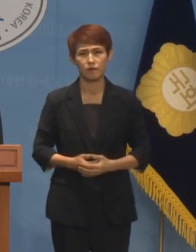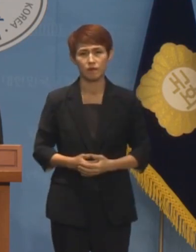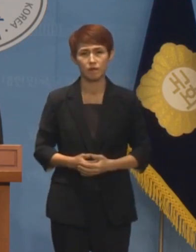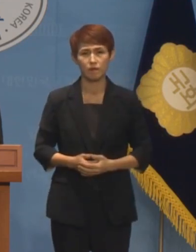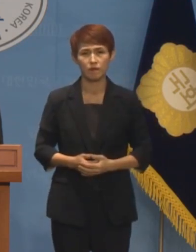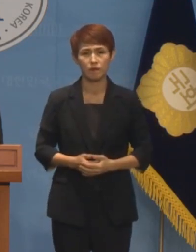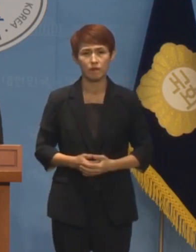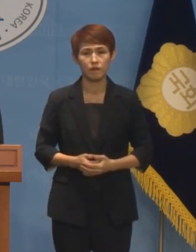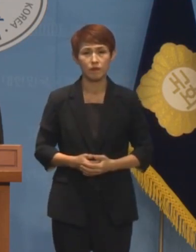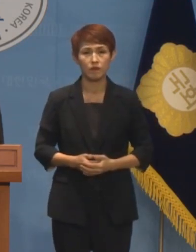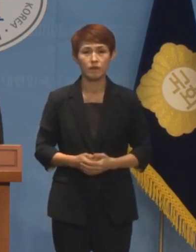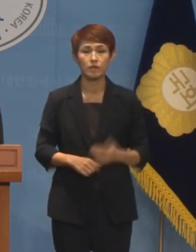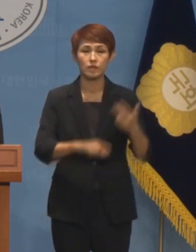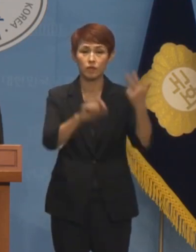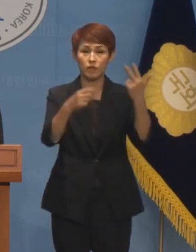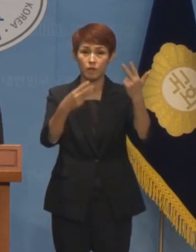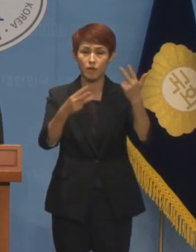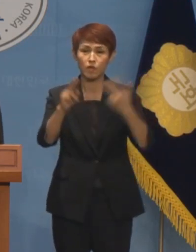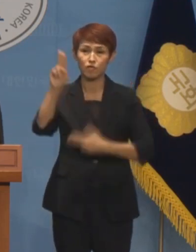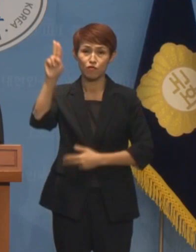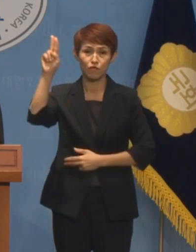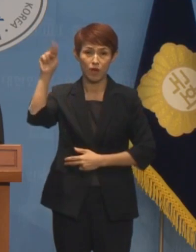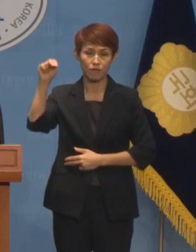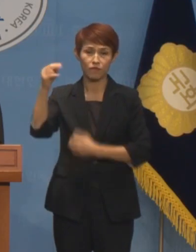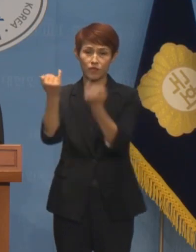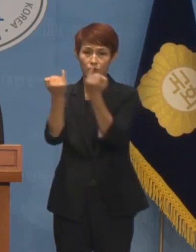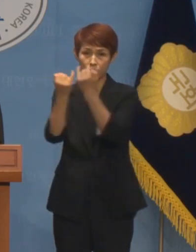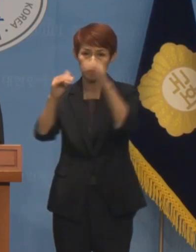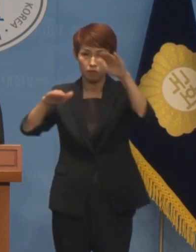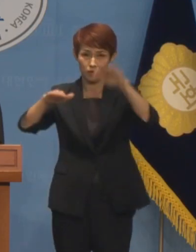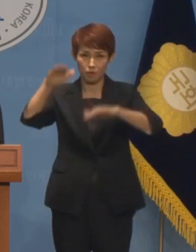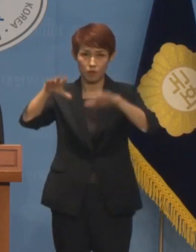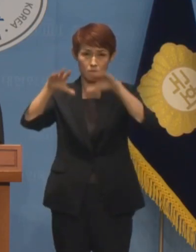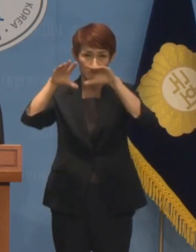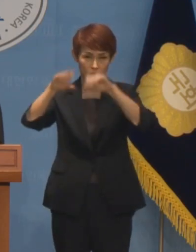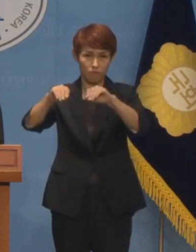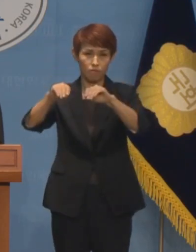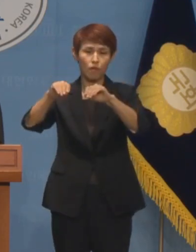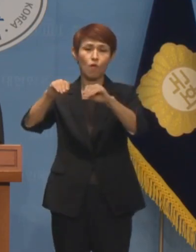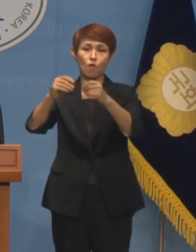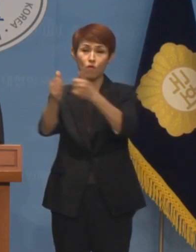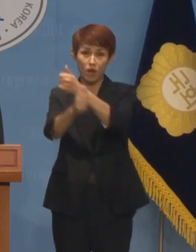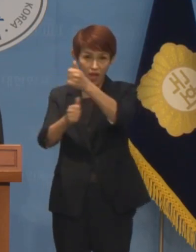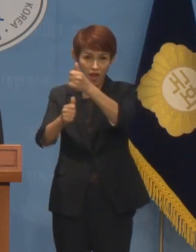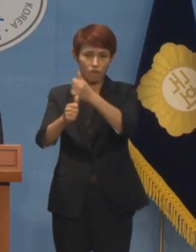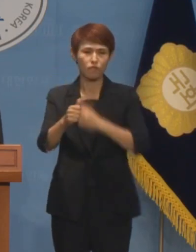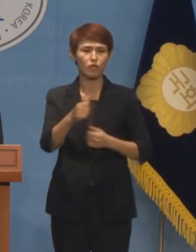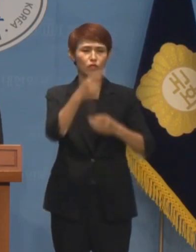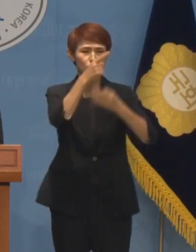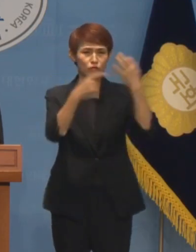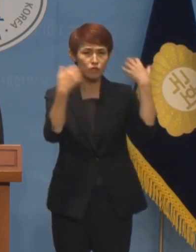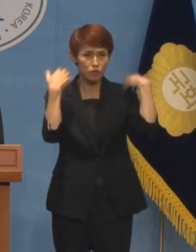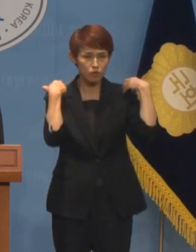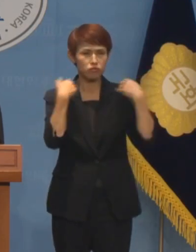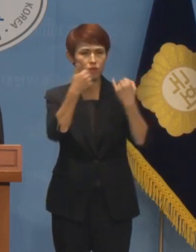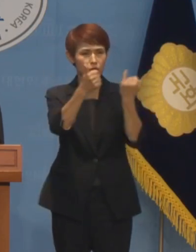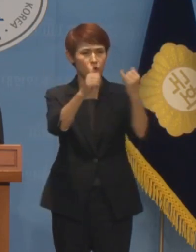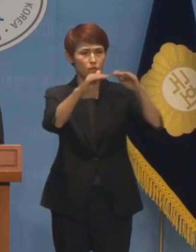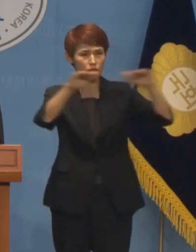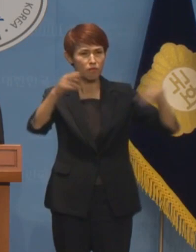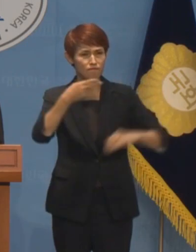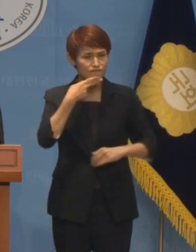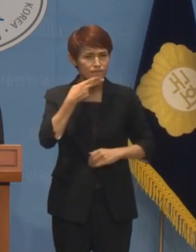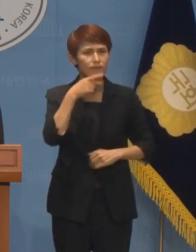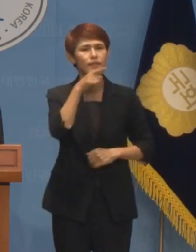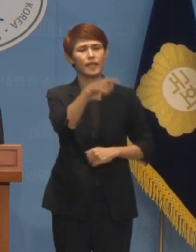이미 지난달 3일 UN 여성차별철폐위원회는 윤석열 정부의 성평등 정책에 반하는 국정